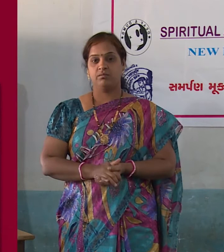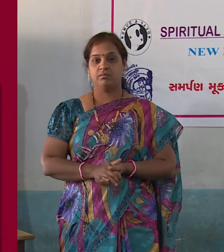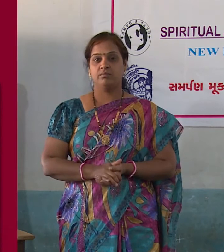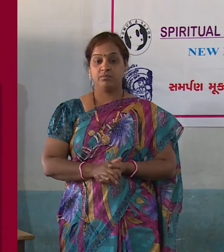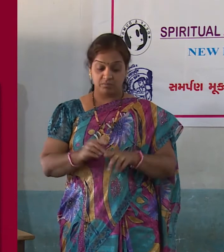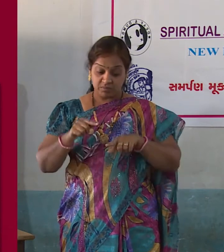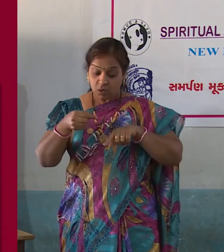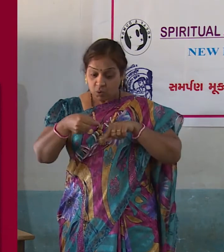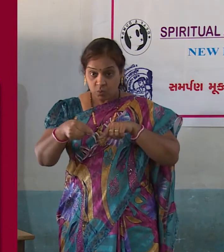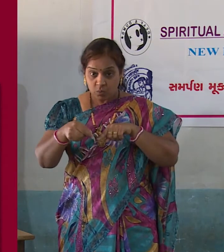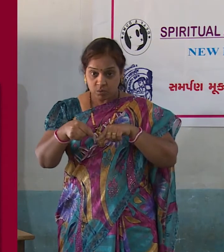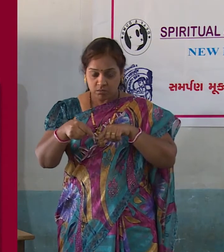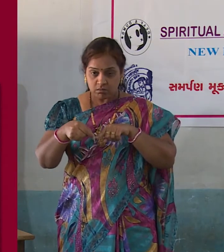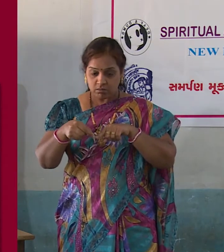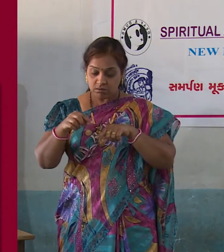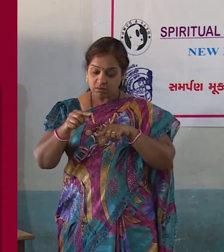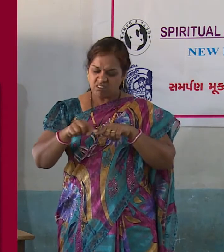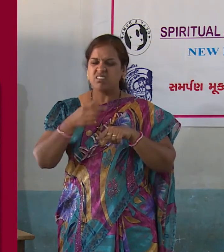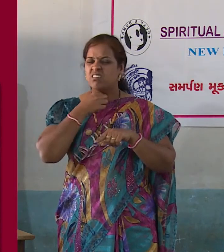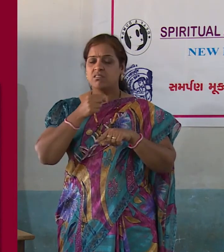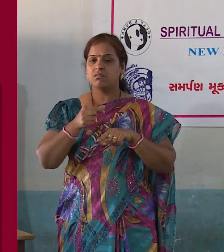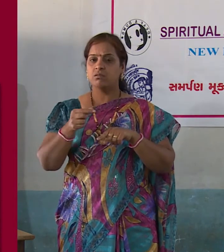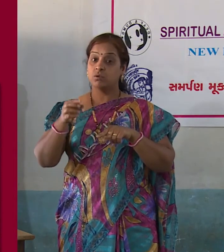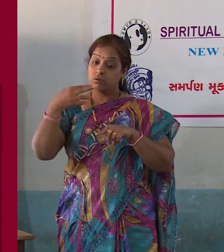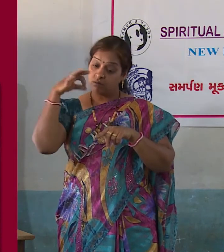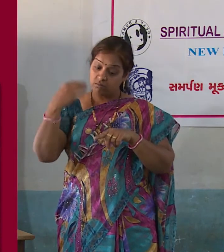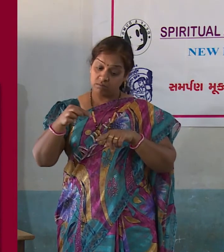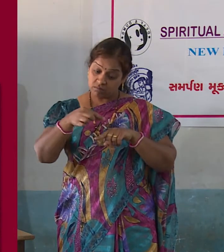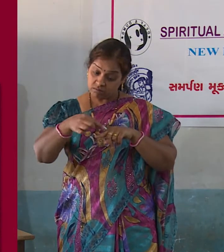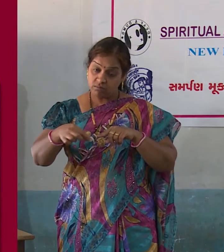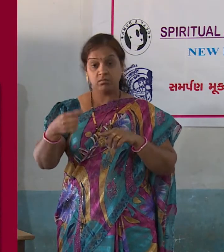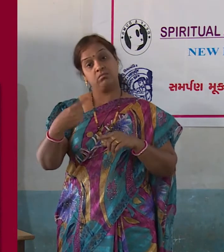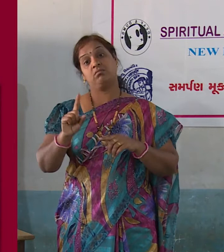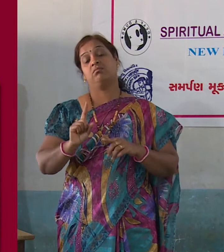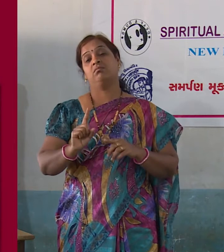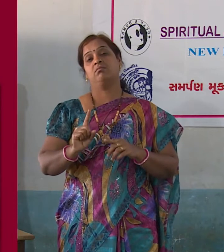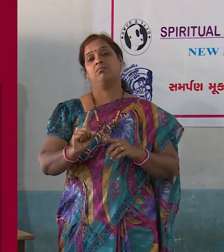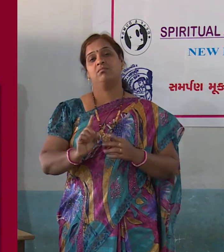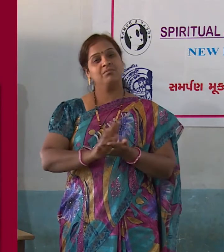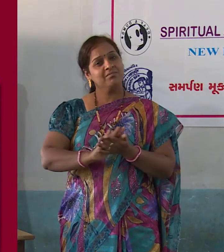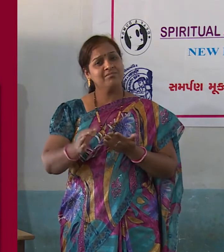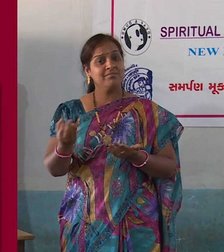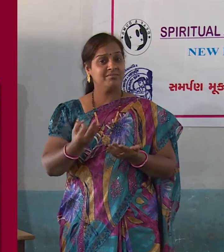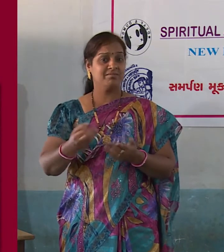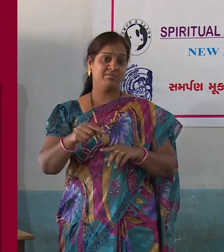उसके अंदर जो पुराने खराब संस्कार हैं उसके ऊपर देवताई संस्कारों की रिकॉर्डिंग कर देने से